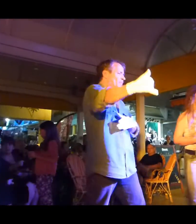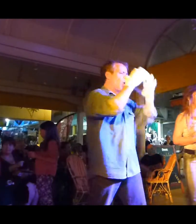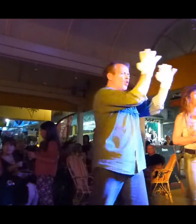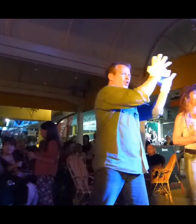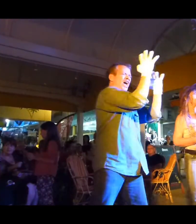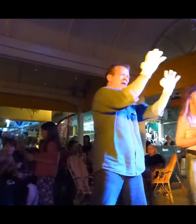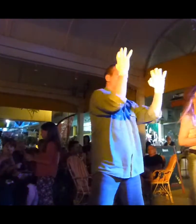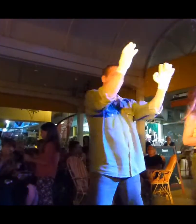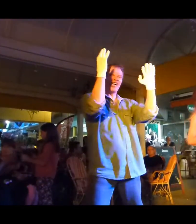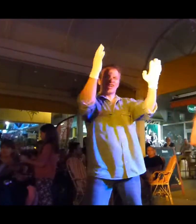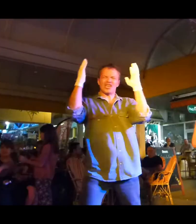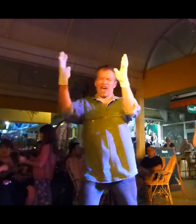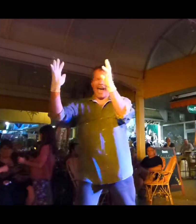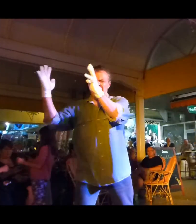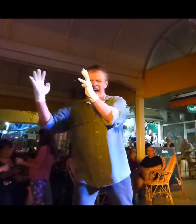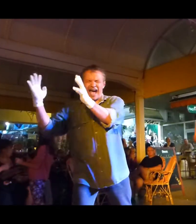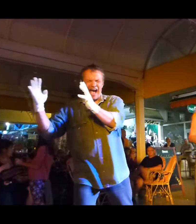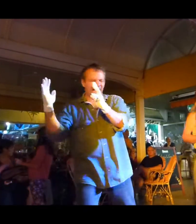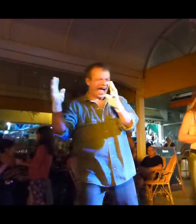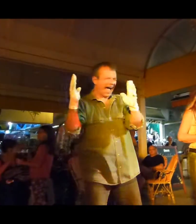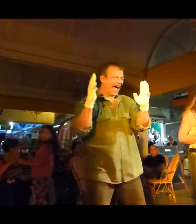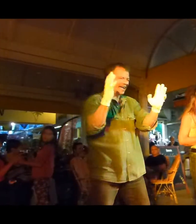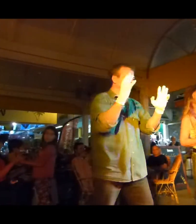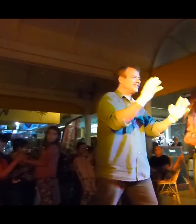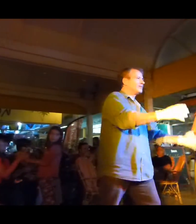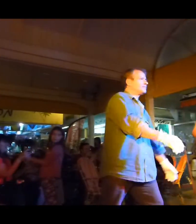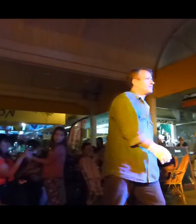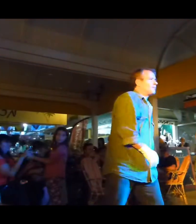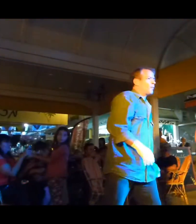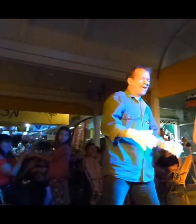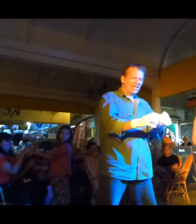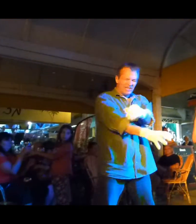temps. En haut des barricades,